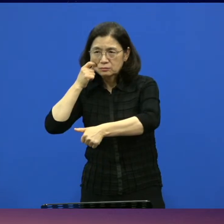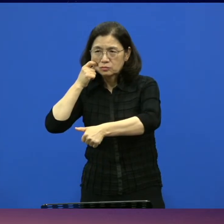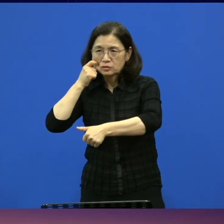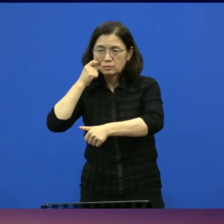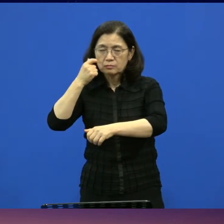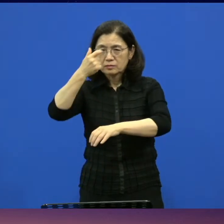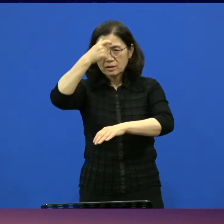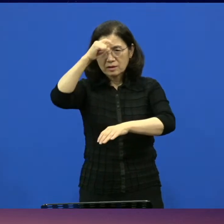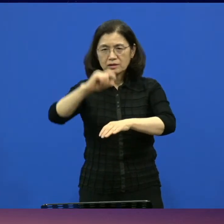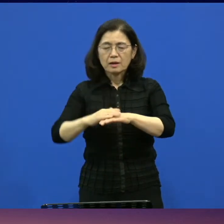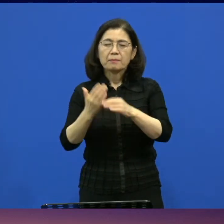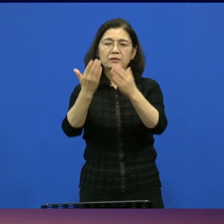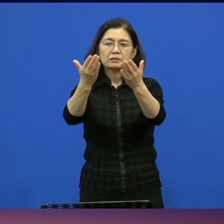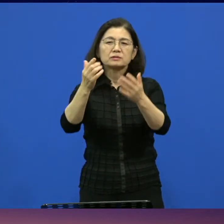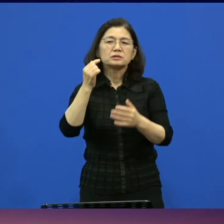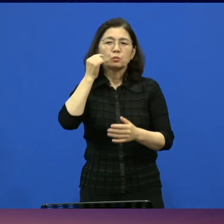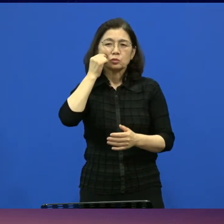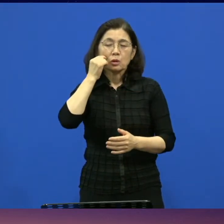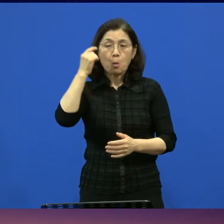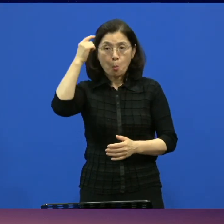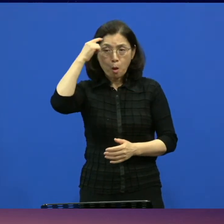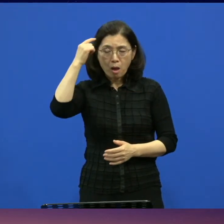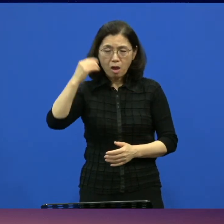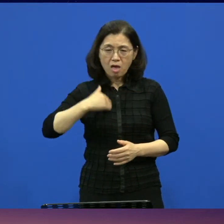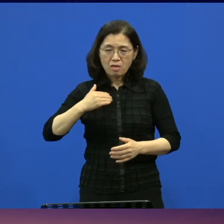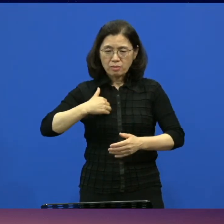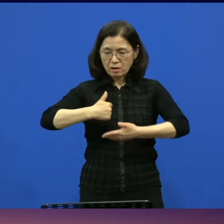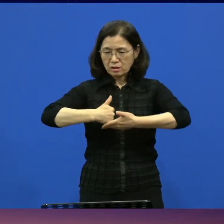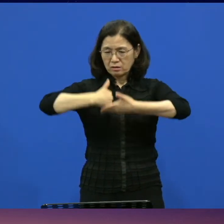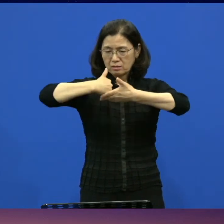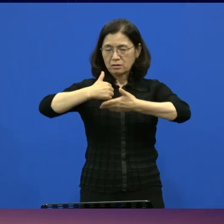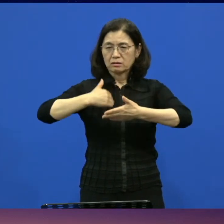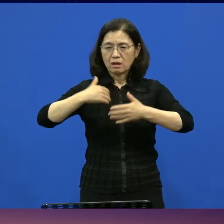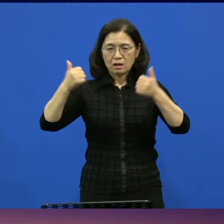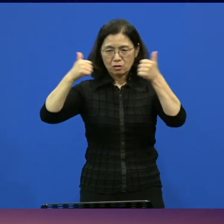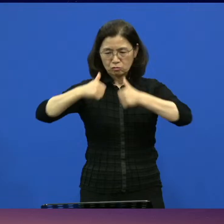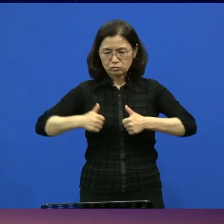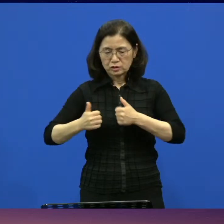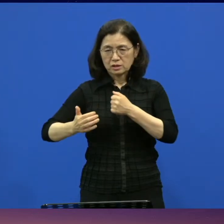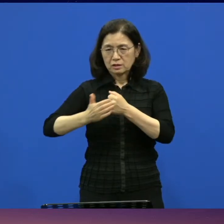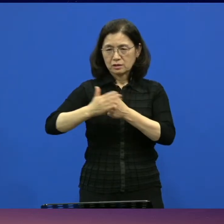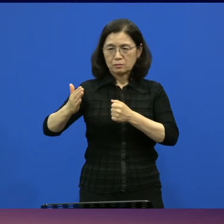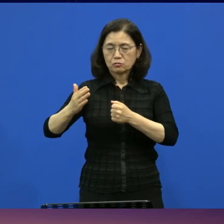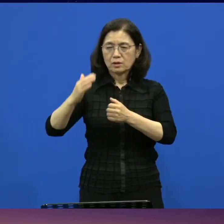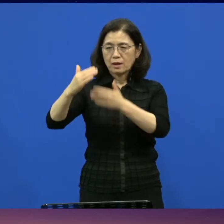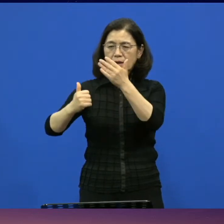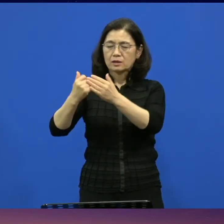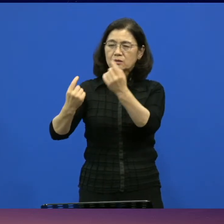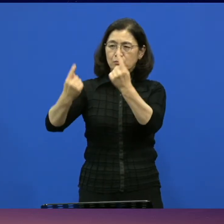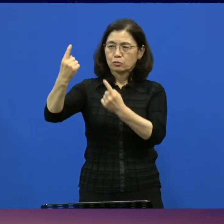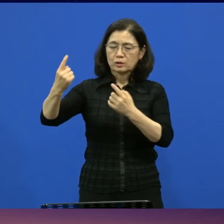어떻게 드려요, 여러분? 자기가 왕인데, 자기가 우상인데, 자기가 전부인데, 자기가 하나님보다 높은 것인데.